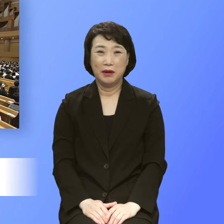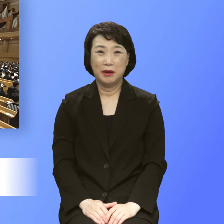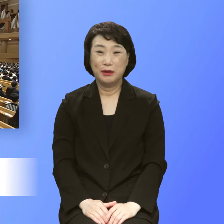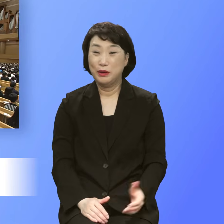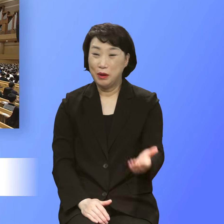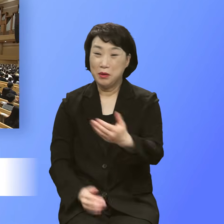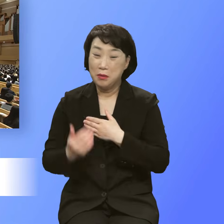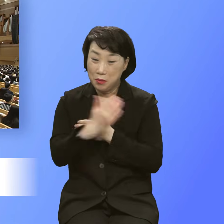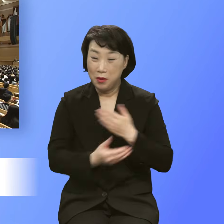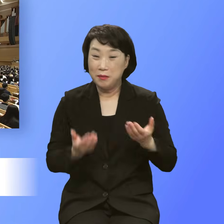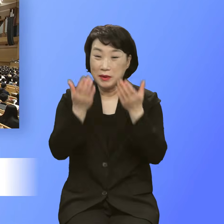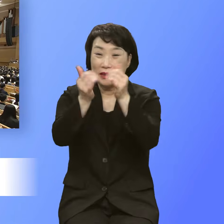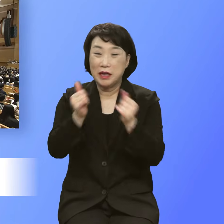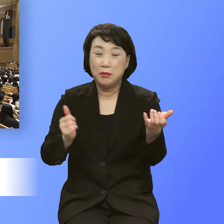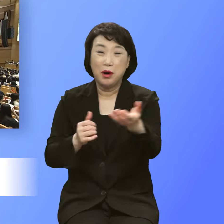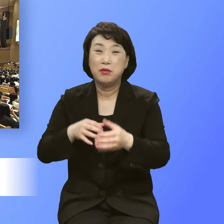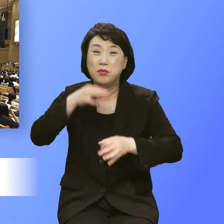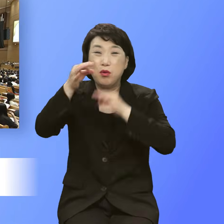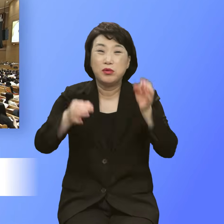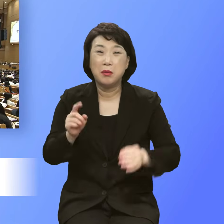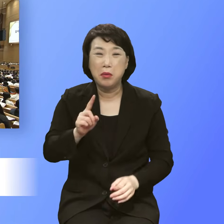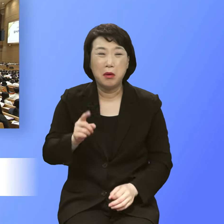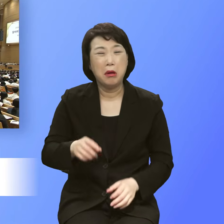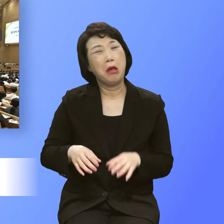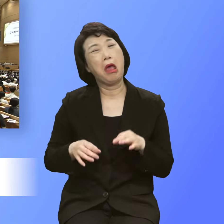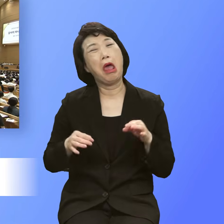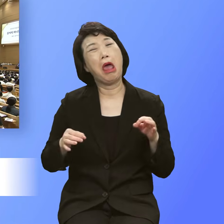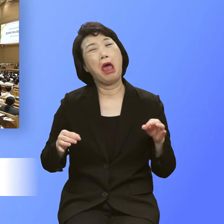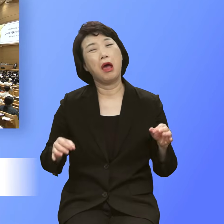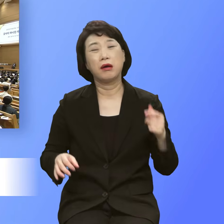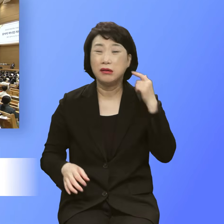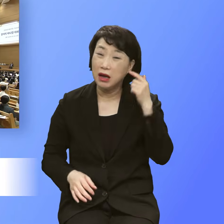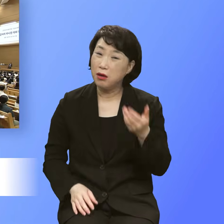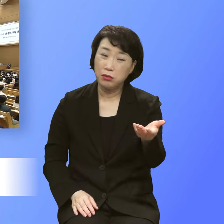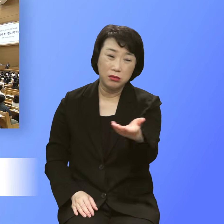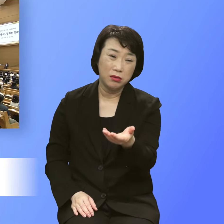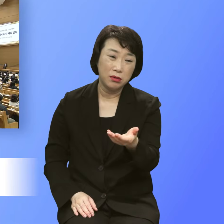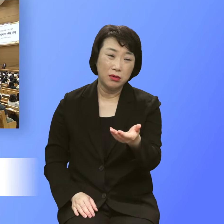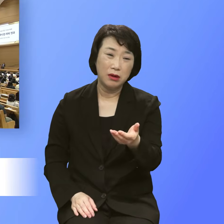못 바치는 사람 목소리가 그 정도냐?